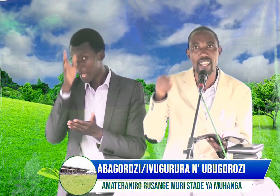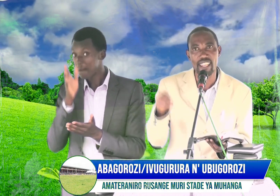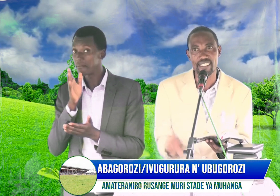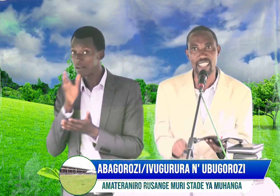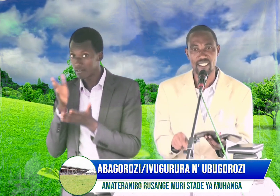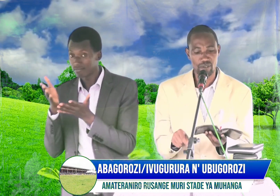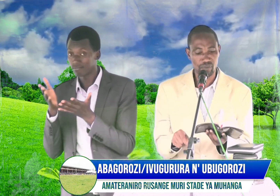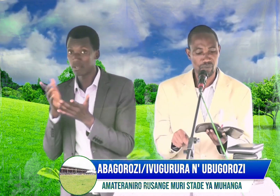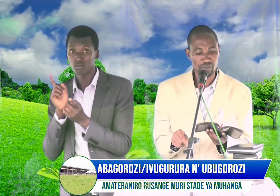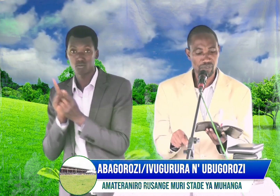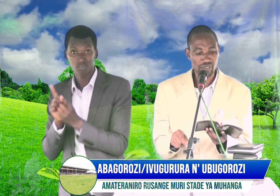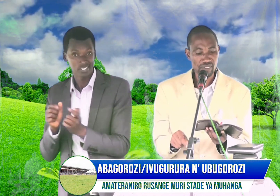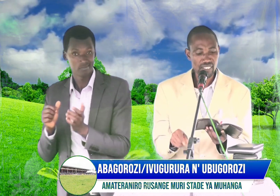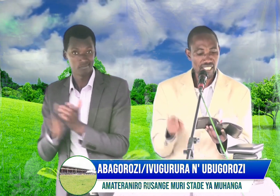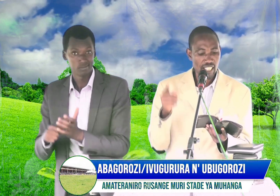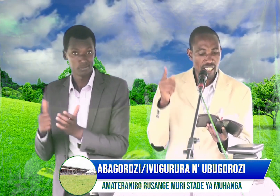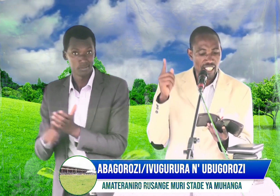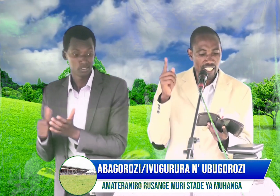ibya mirenge.